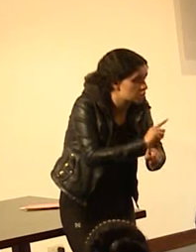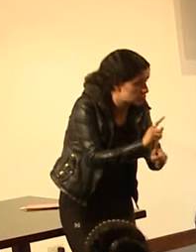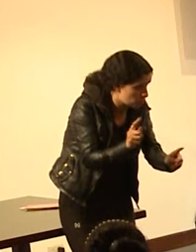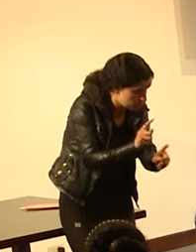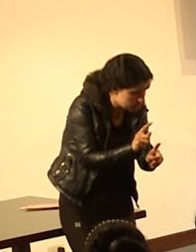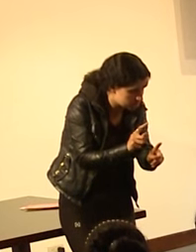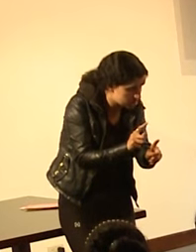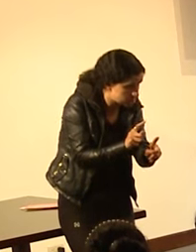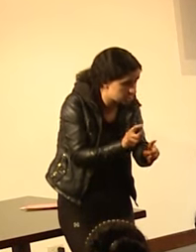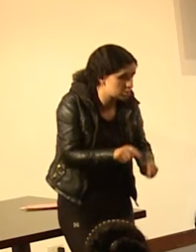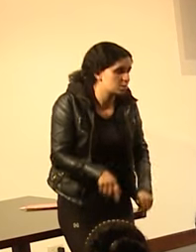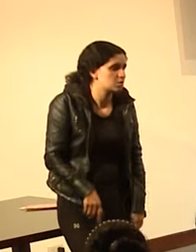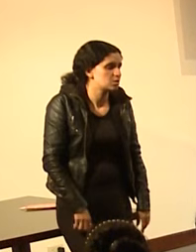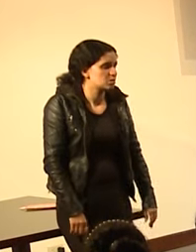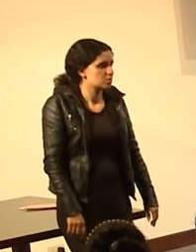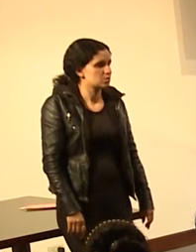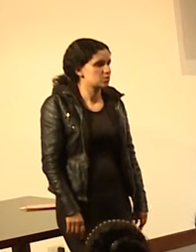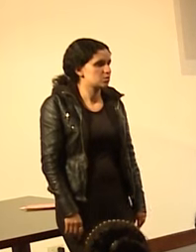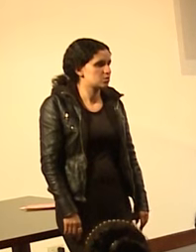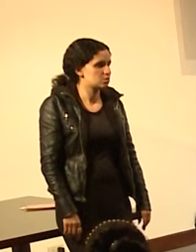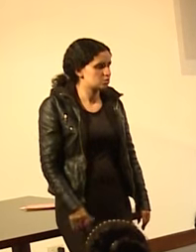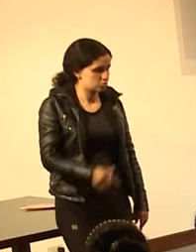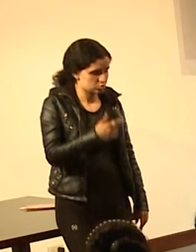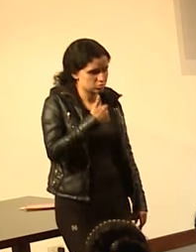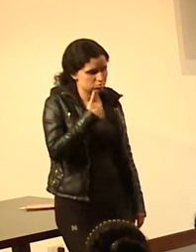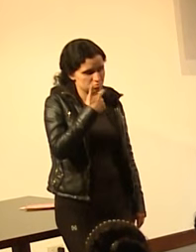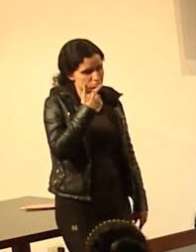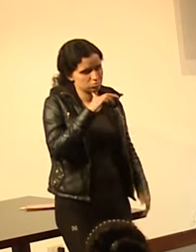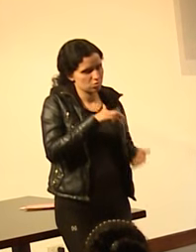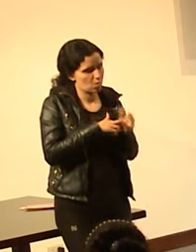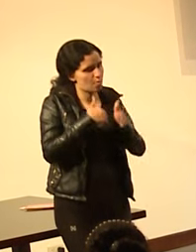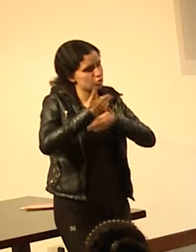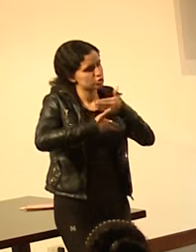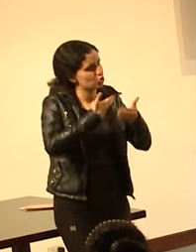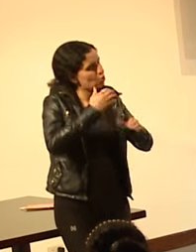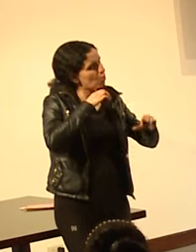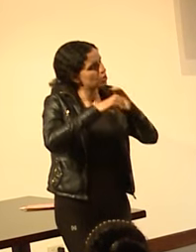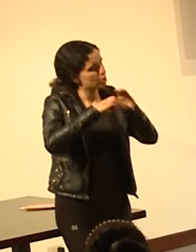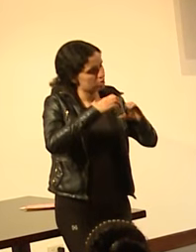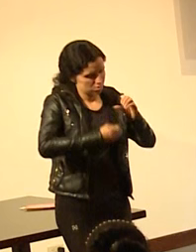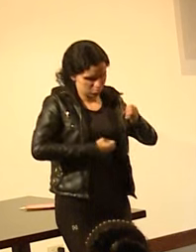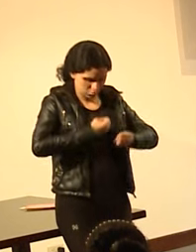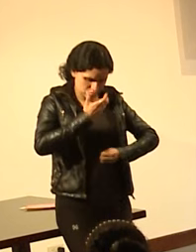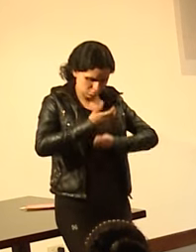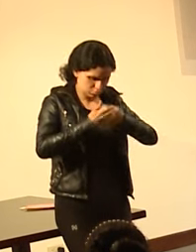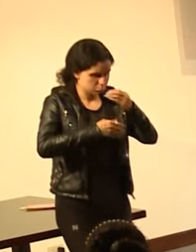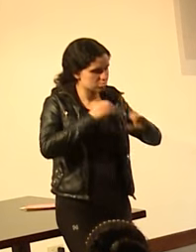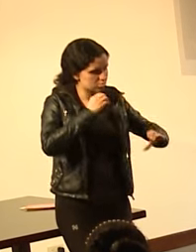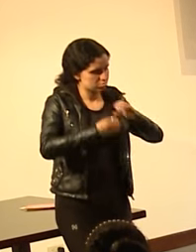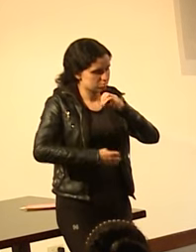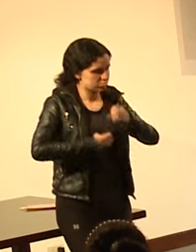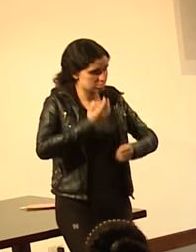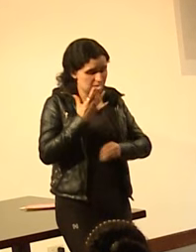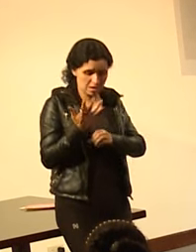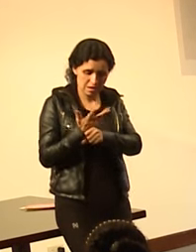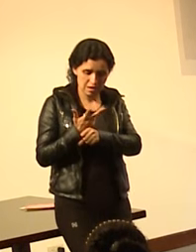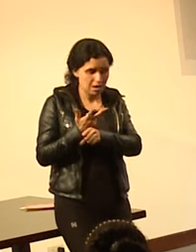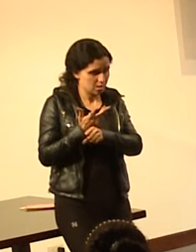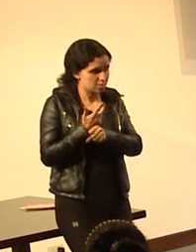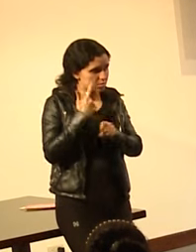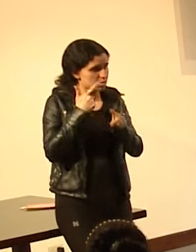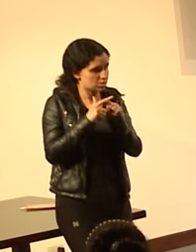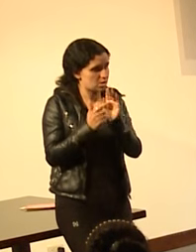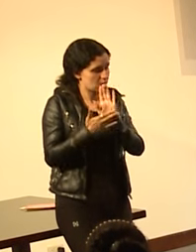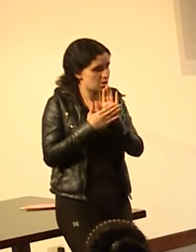ser expuesto, ya que pues lo tomé yo es como un proceso comunicativo, él expresa, y el arte debe garantizar siempre el